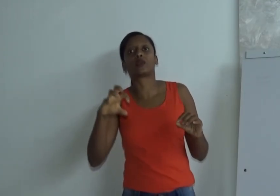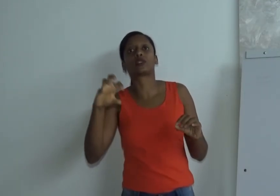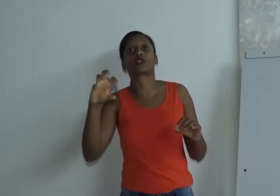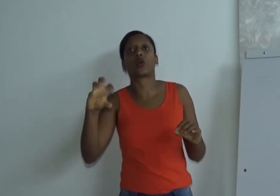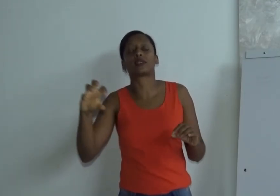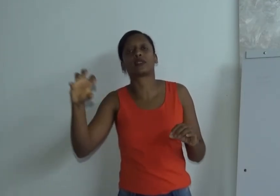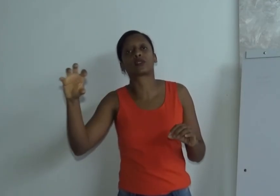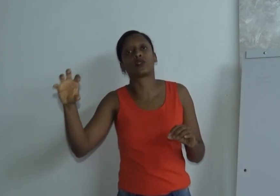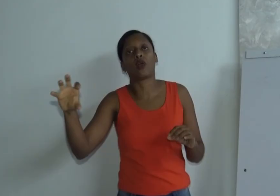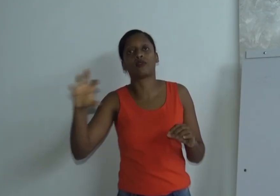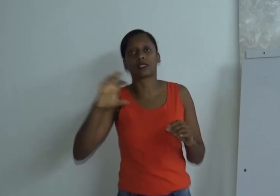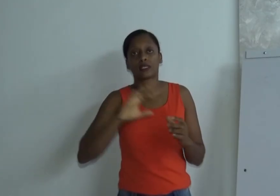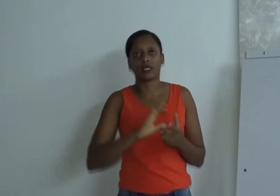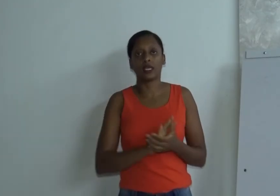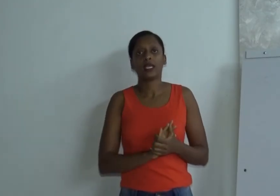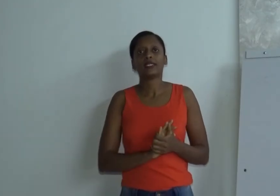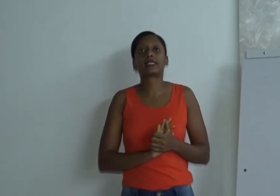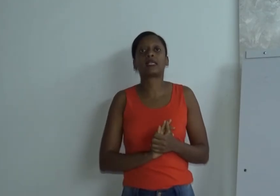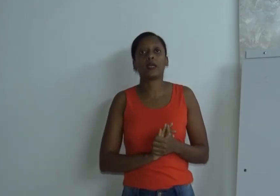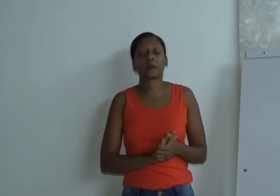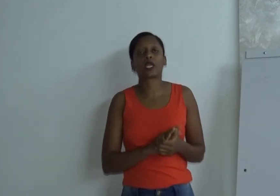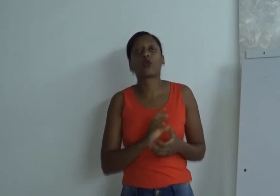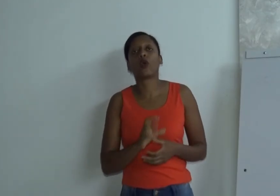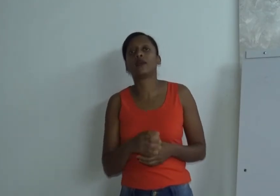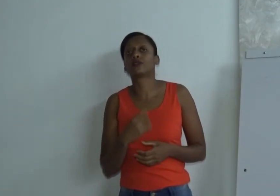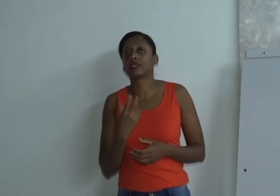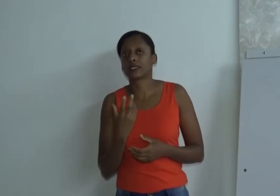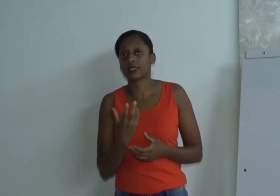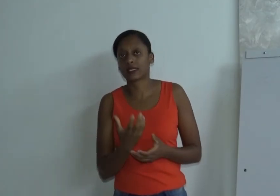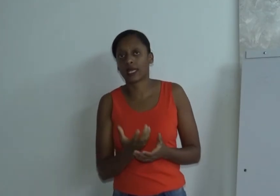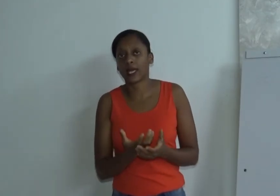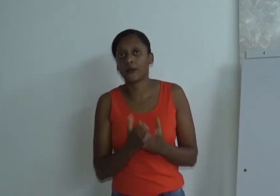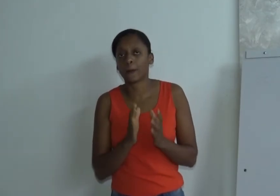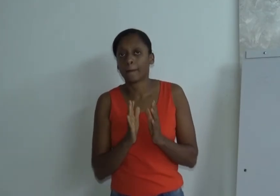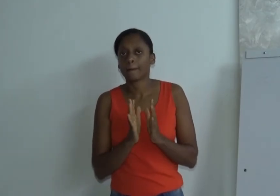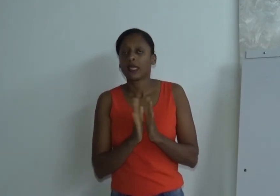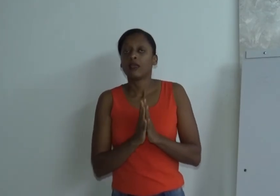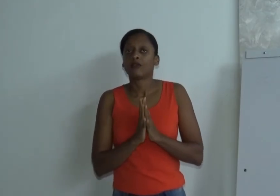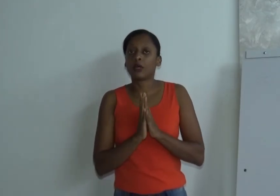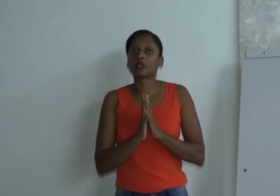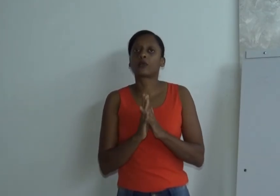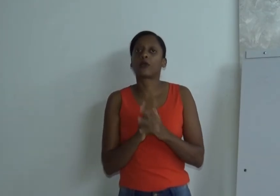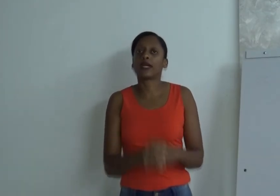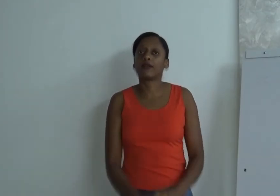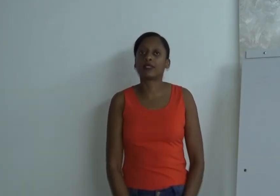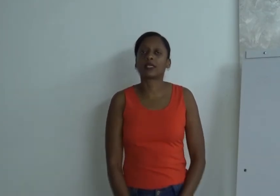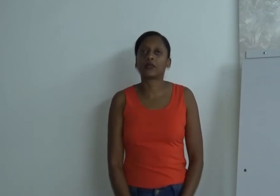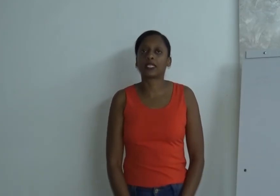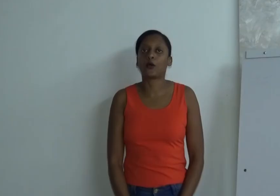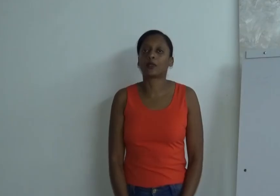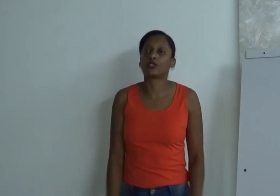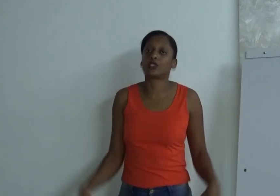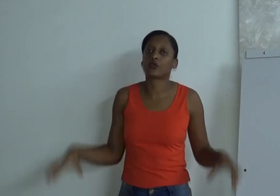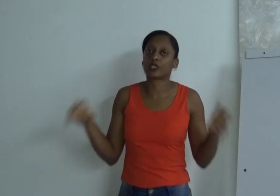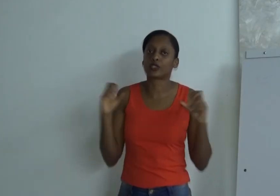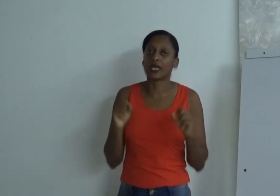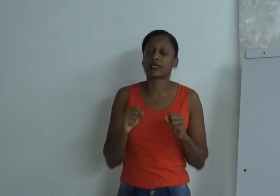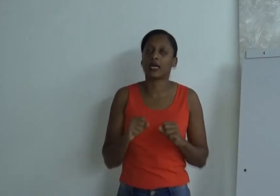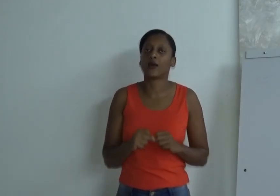células ósseas novas ali, sempre quando necessário. Vamos para uma revisão então, para a gente fechar essa aula